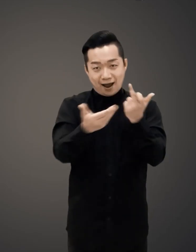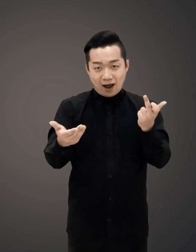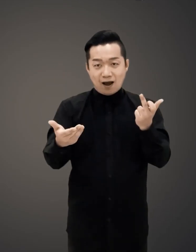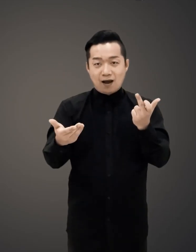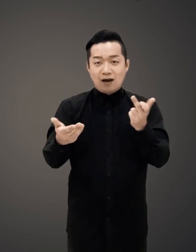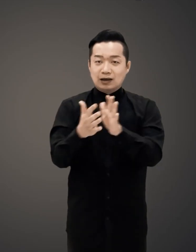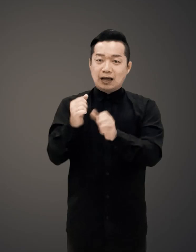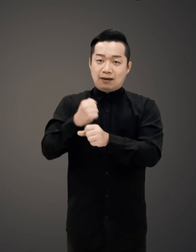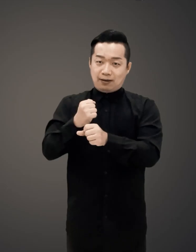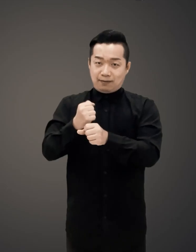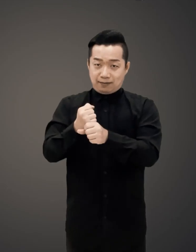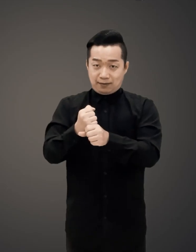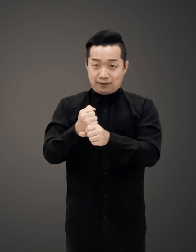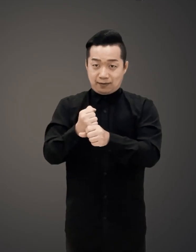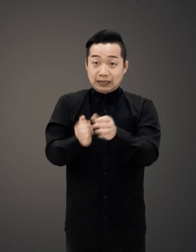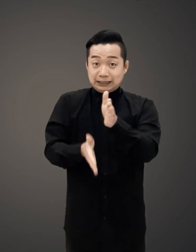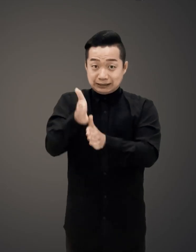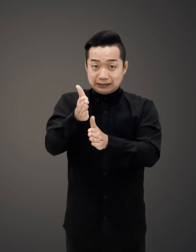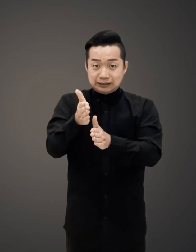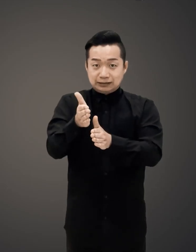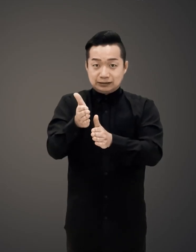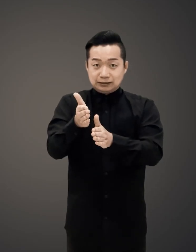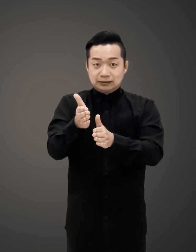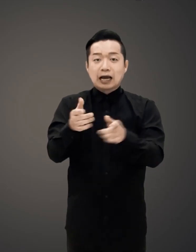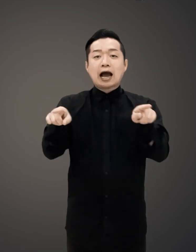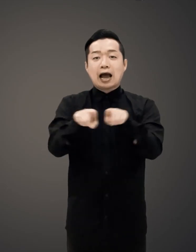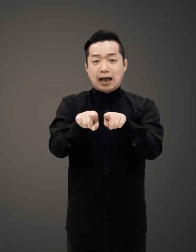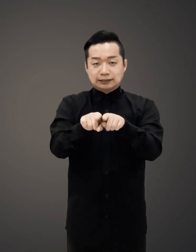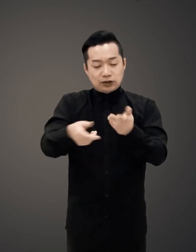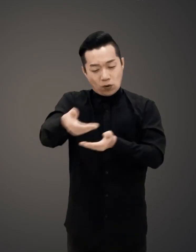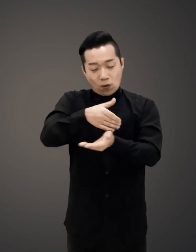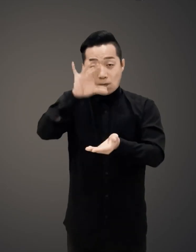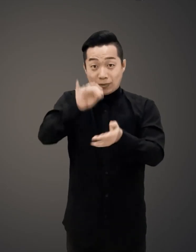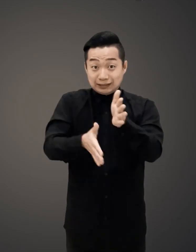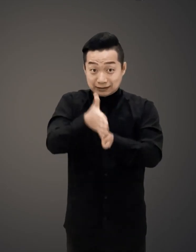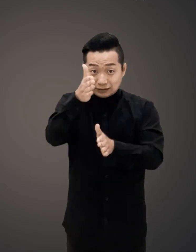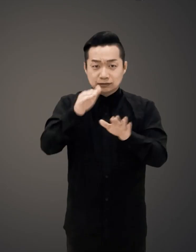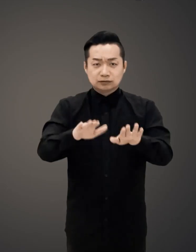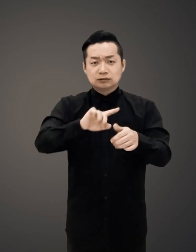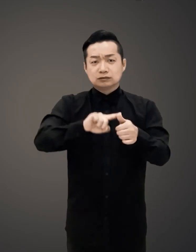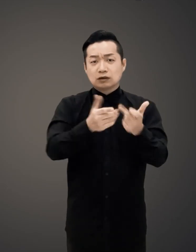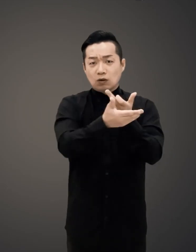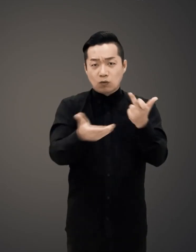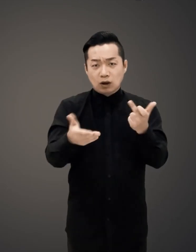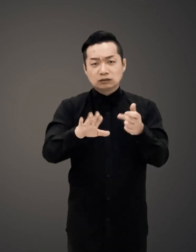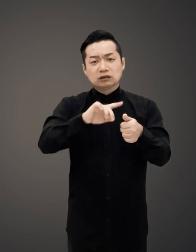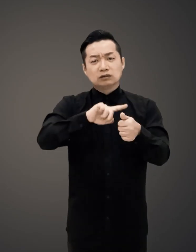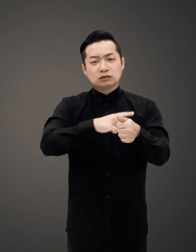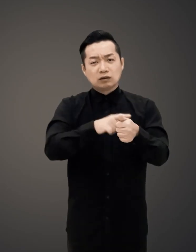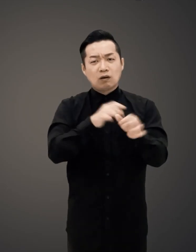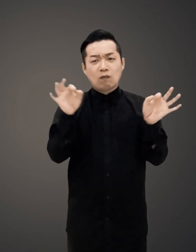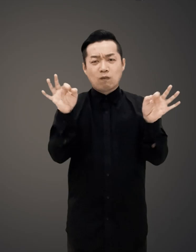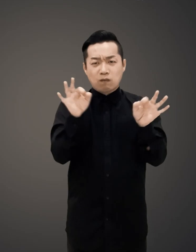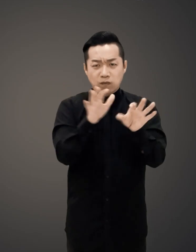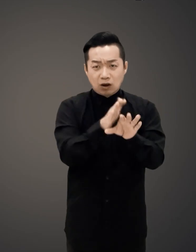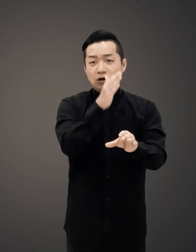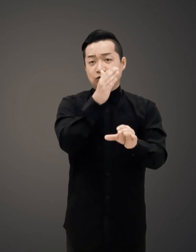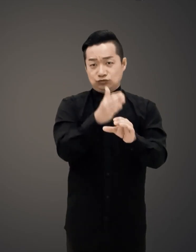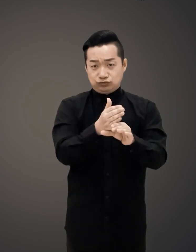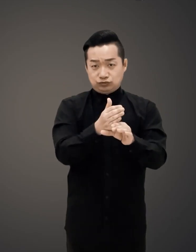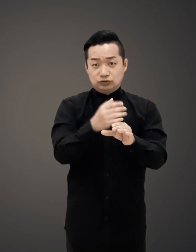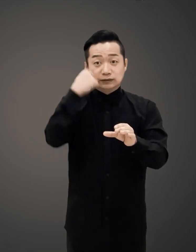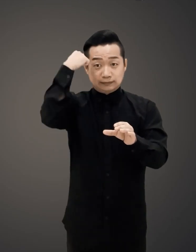자연과 인공의 도시 환경이 잘 조화를 이루던 도시였는데 그런 자연적인 환경이 조금 사라지고 있지